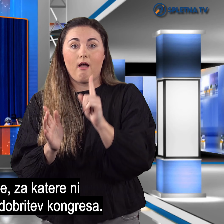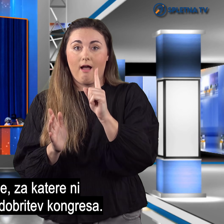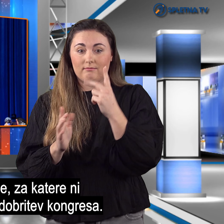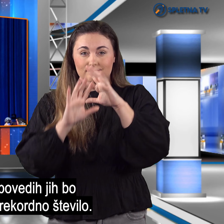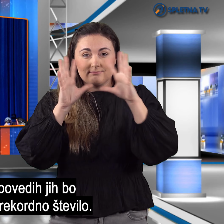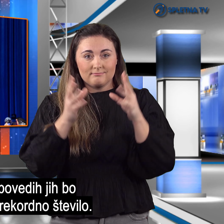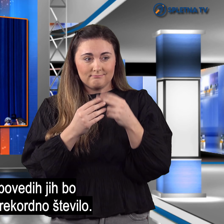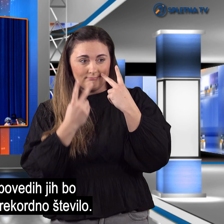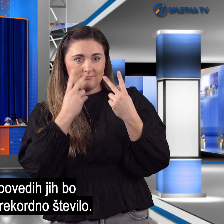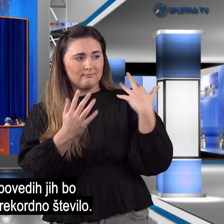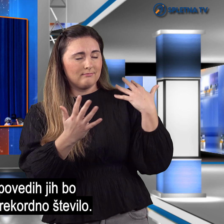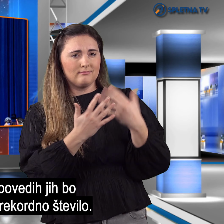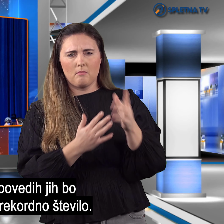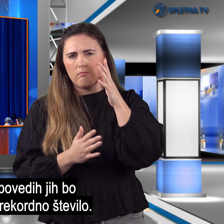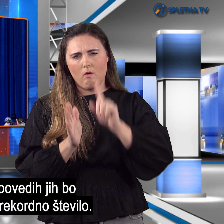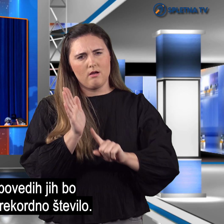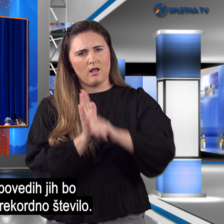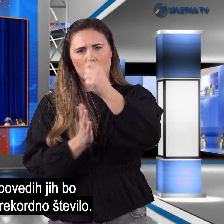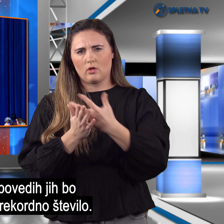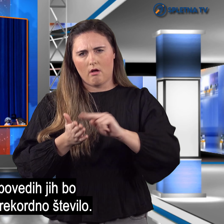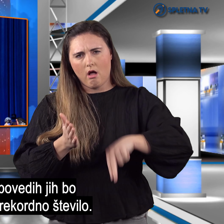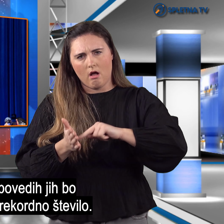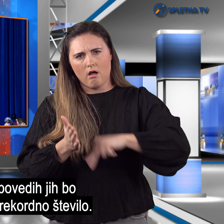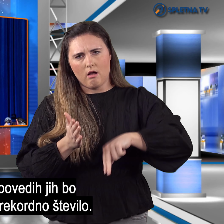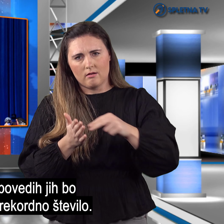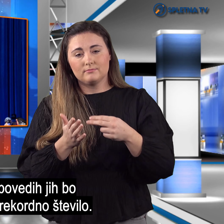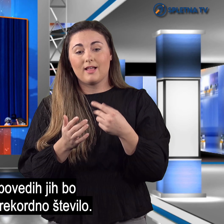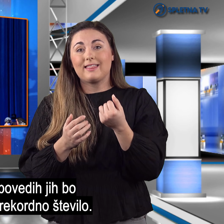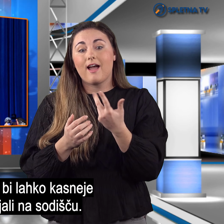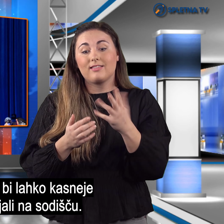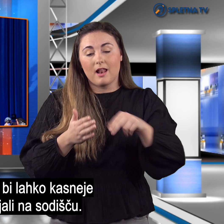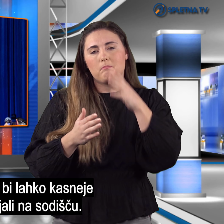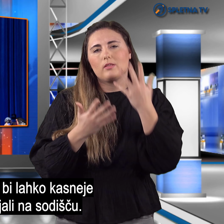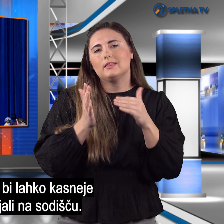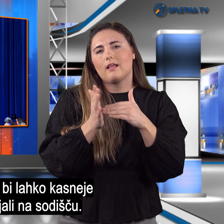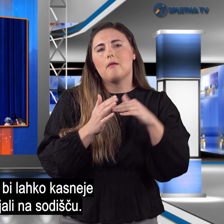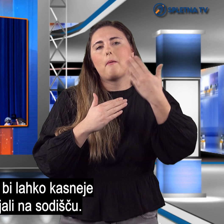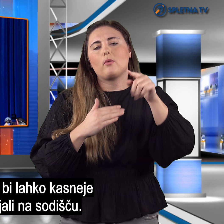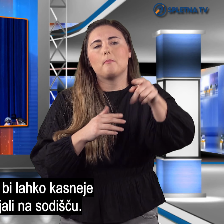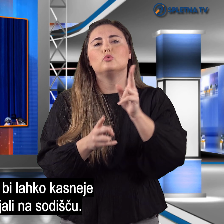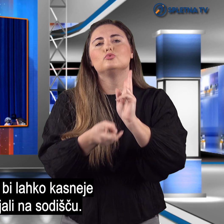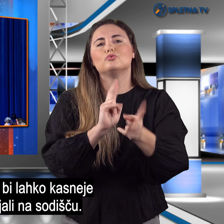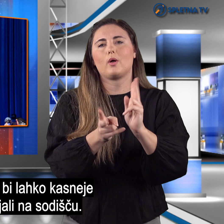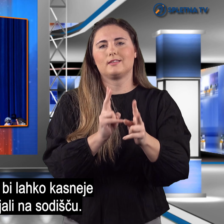Po napovedih jih bo podpisal rekordno število. Nekatere bi lahko kasneje izpodbijali na